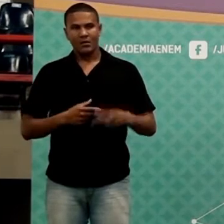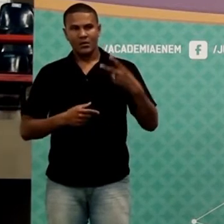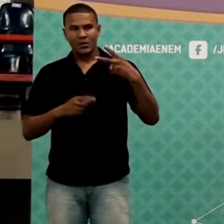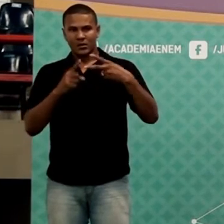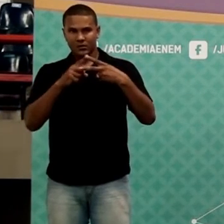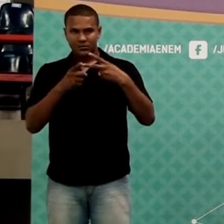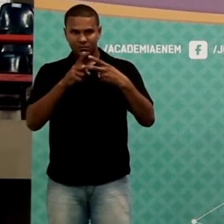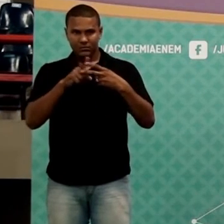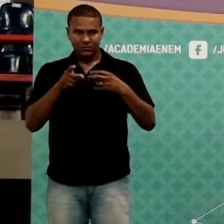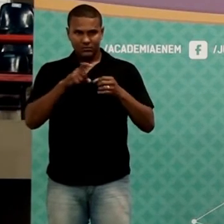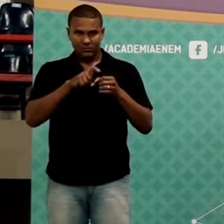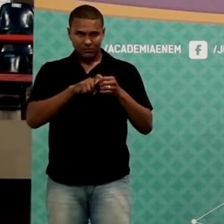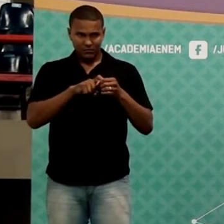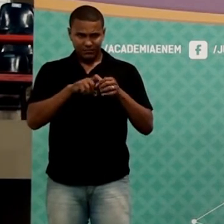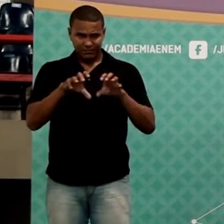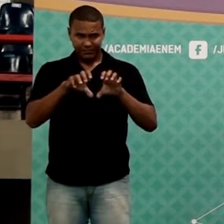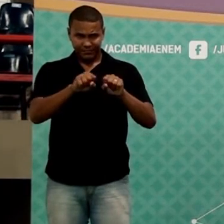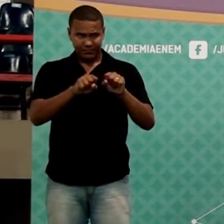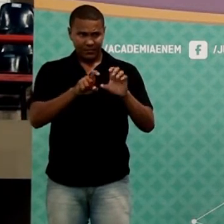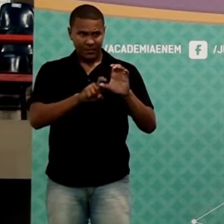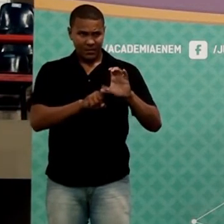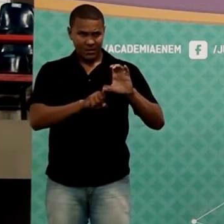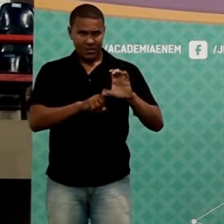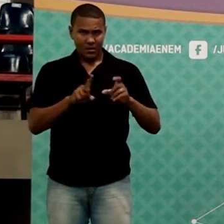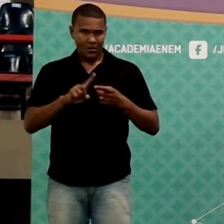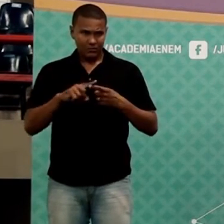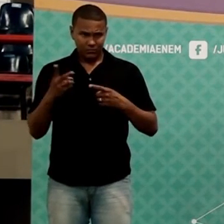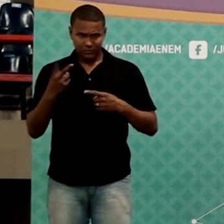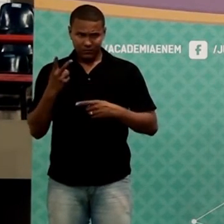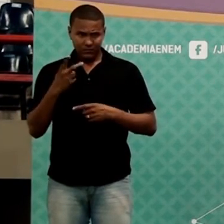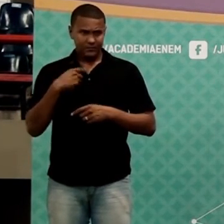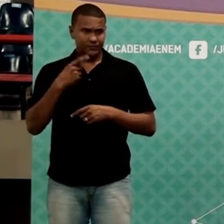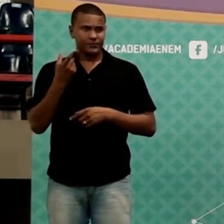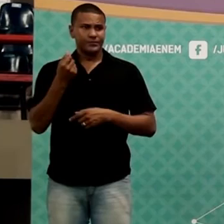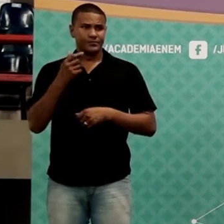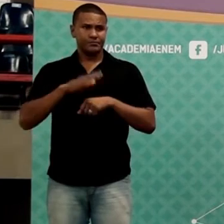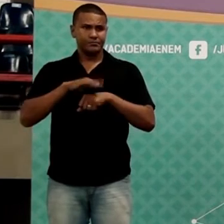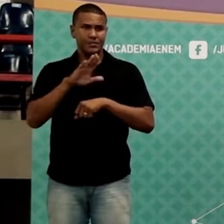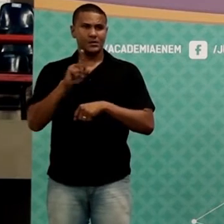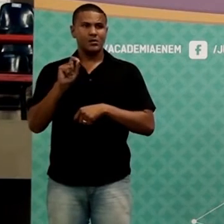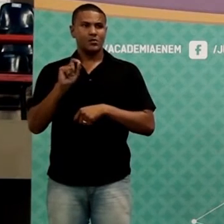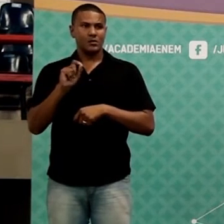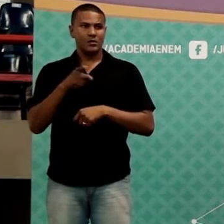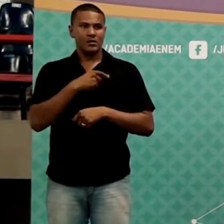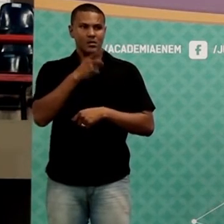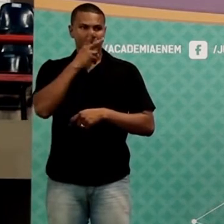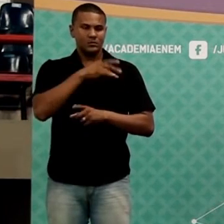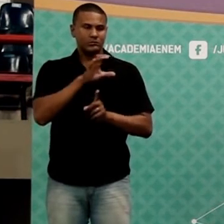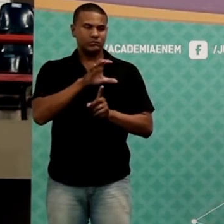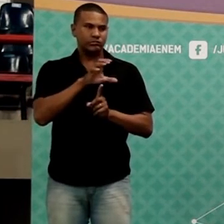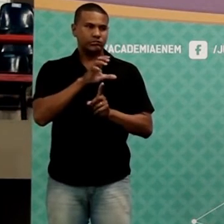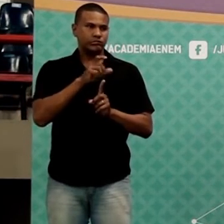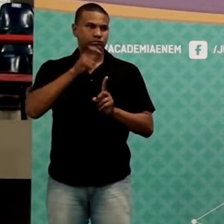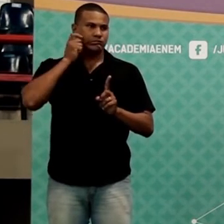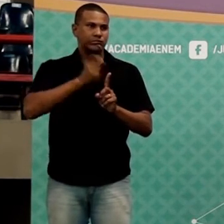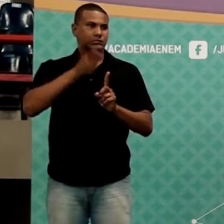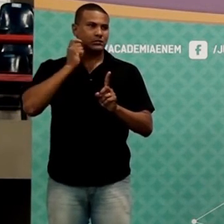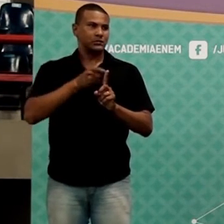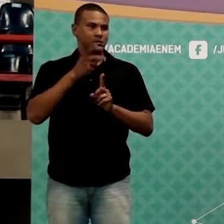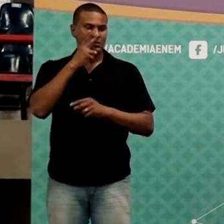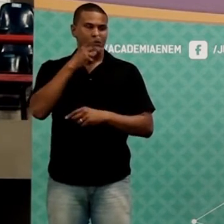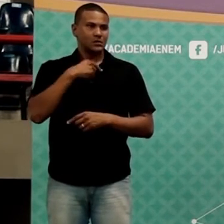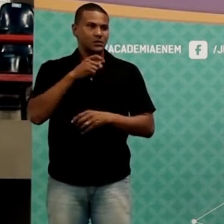colônia de povoamento. Qual é a que dá mais dinheiro? De exploração. Aí a colônia de exploração,